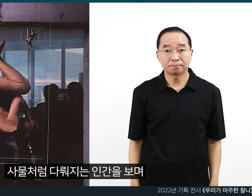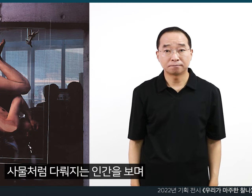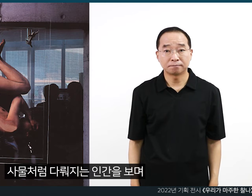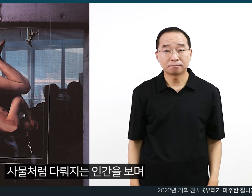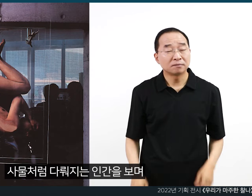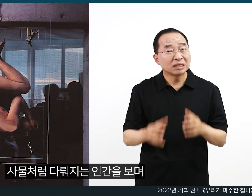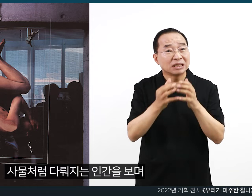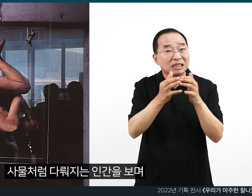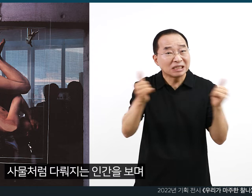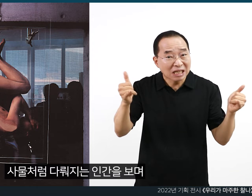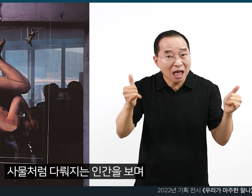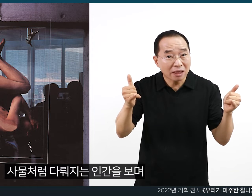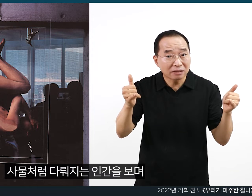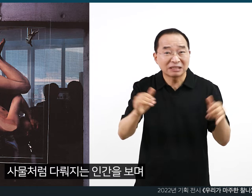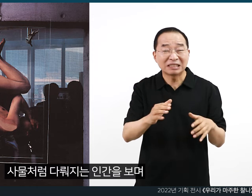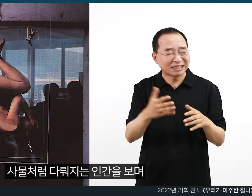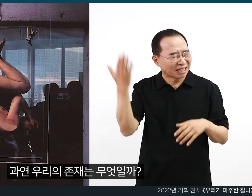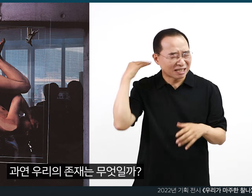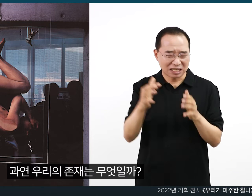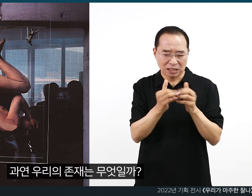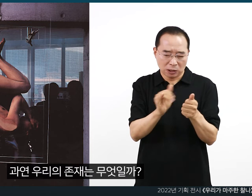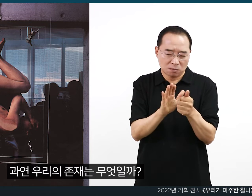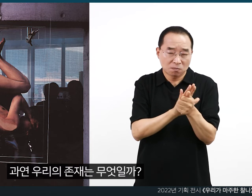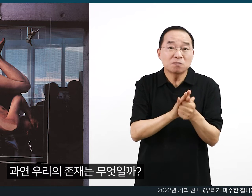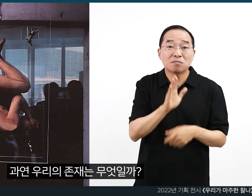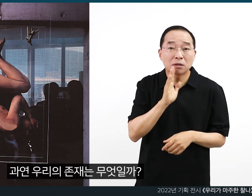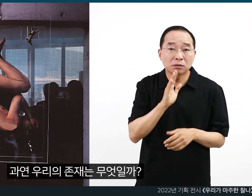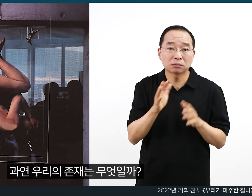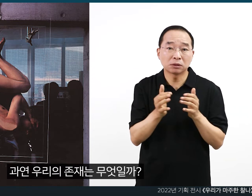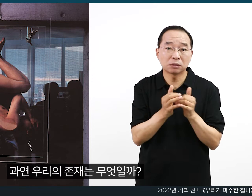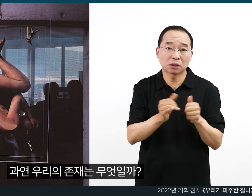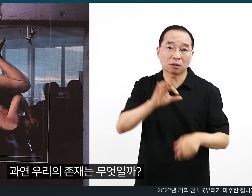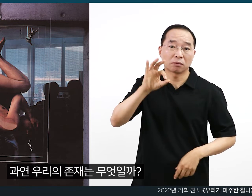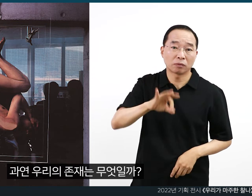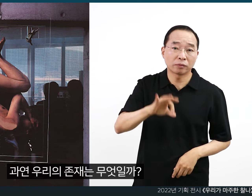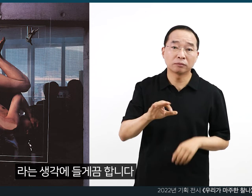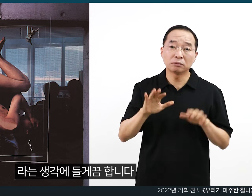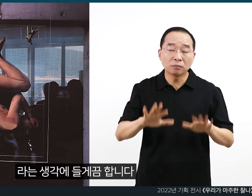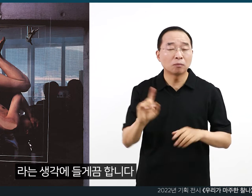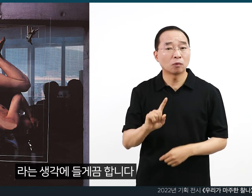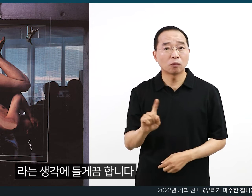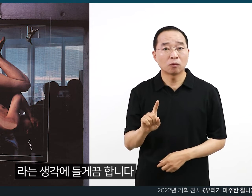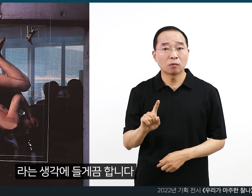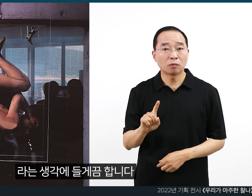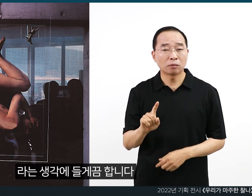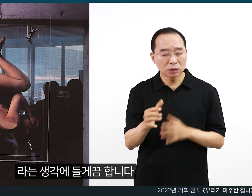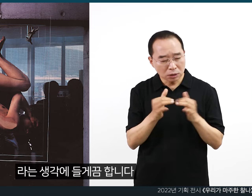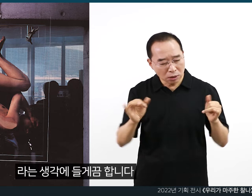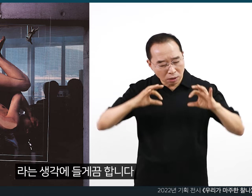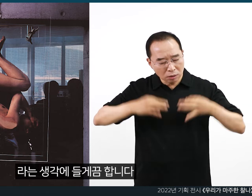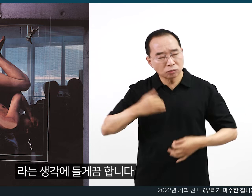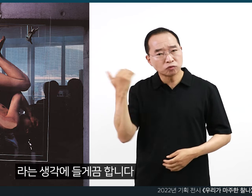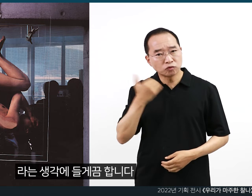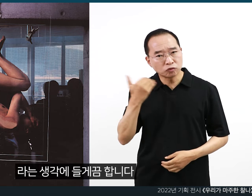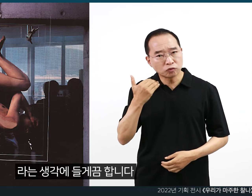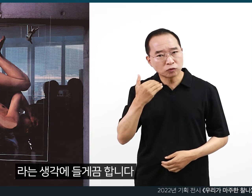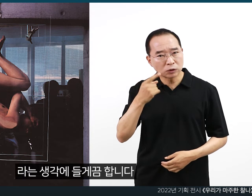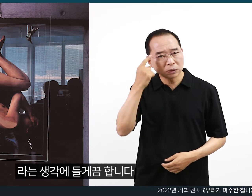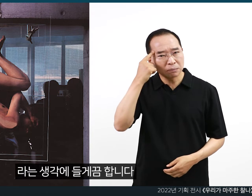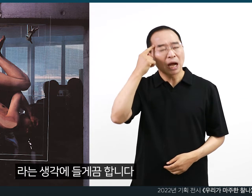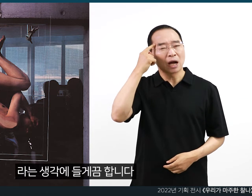사물처럼 다뤄지는 인간을 보며 과연 우리의 존재는 무엇일까? 라는 생각에 들게끔